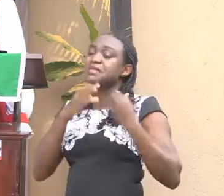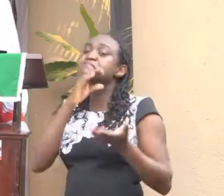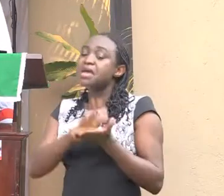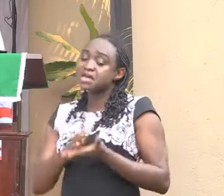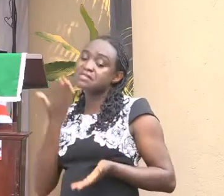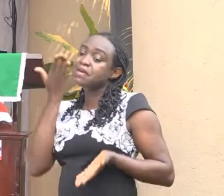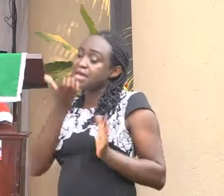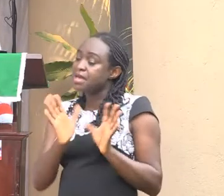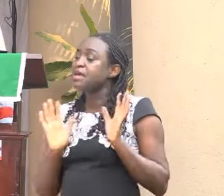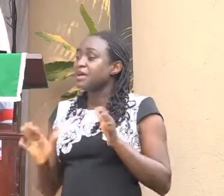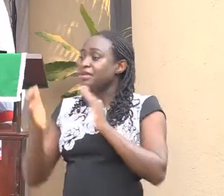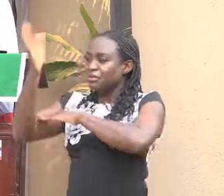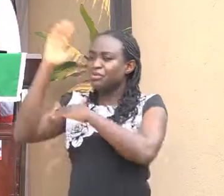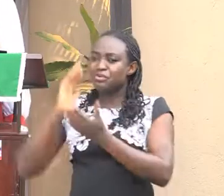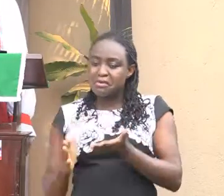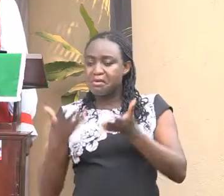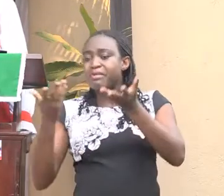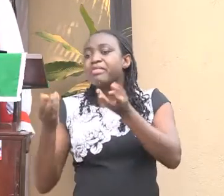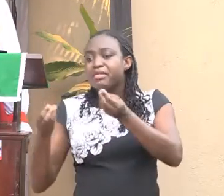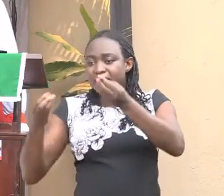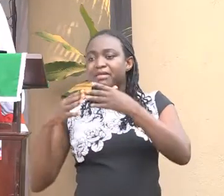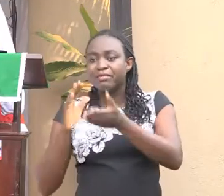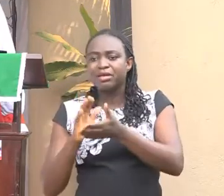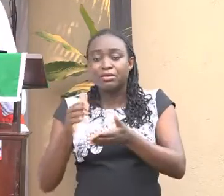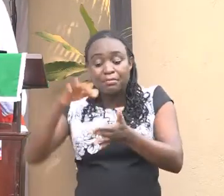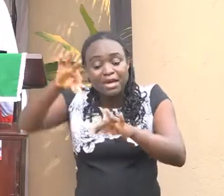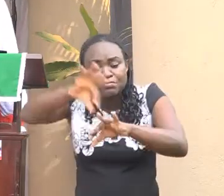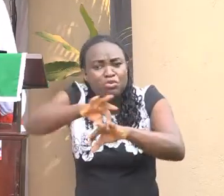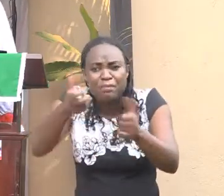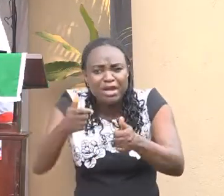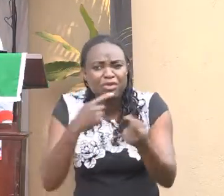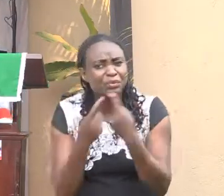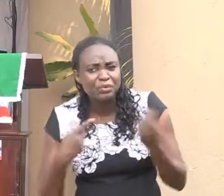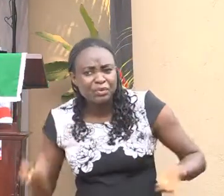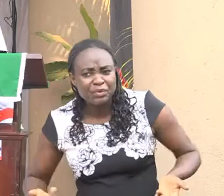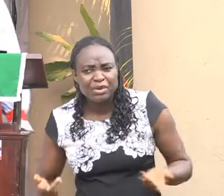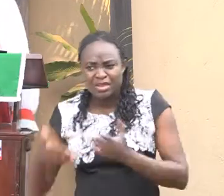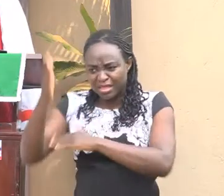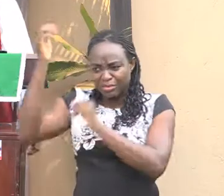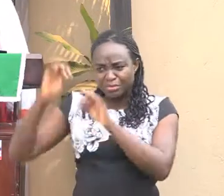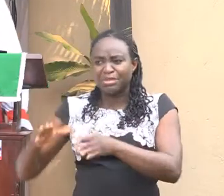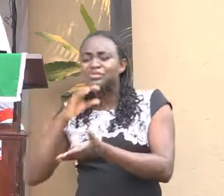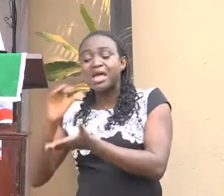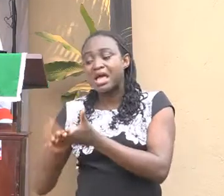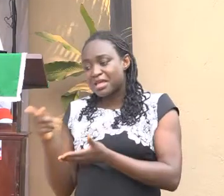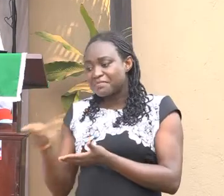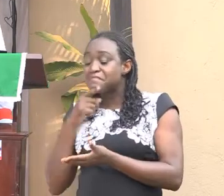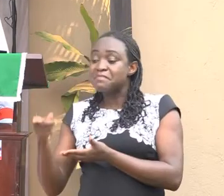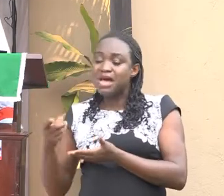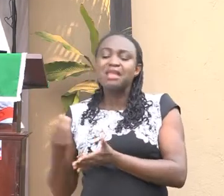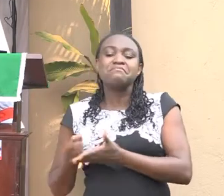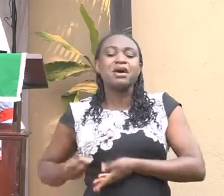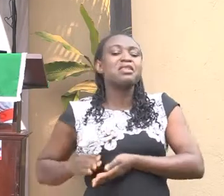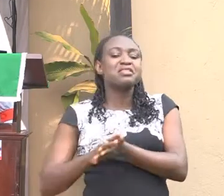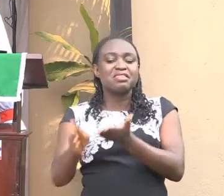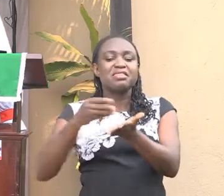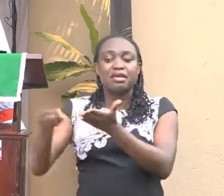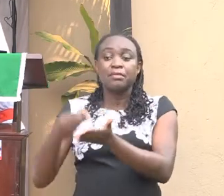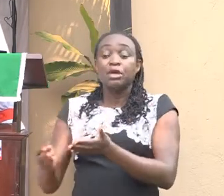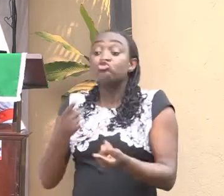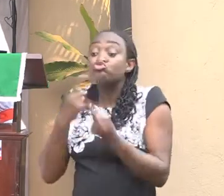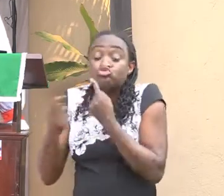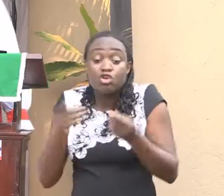oyo munnange mukama yanfuniddeyo olulenzi tonafumbirwa nayoge yanfunidde olulenzi luno olulenzi lugaba luno oyogera ku